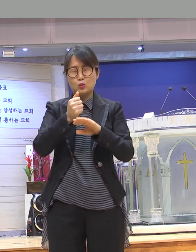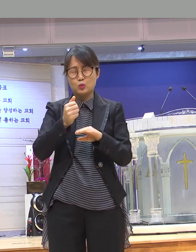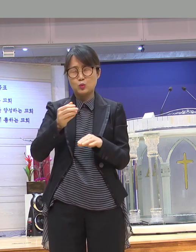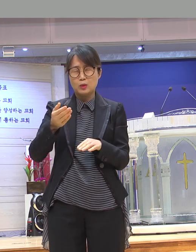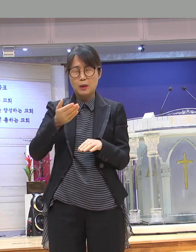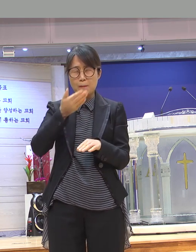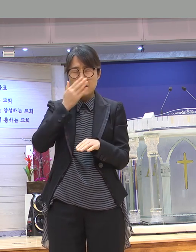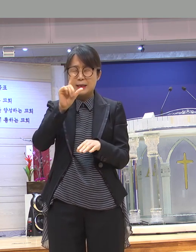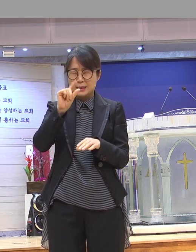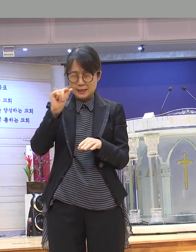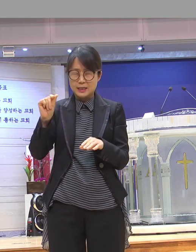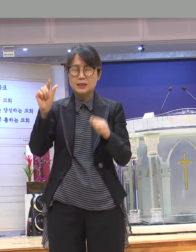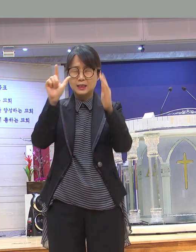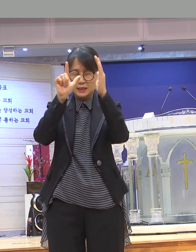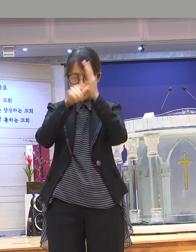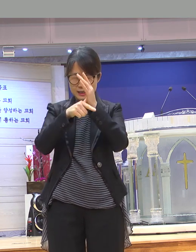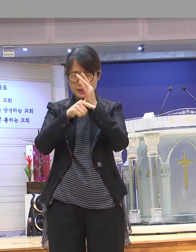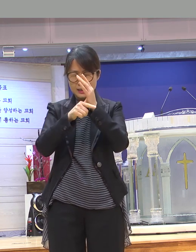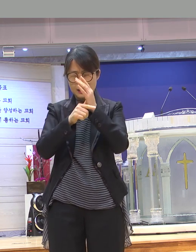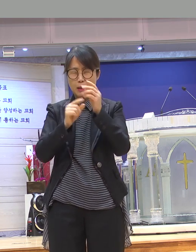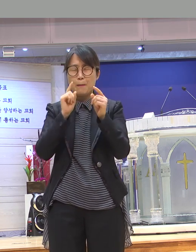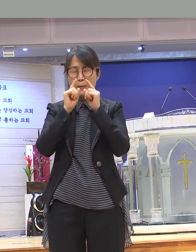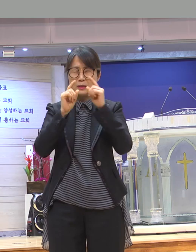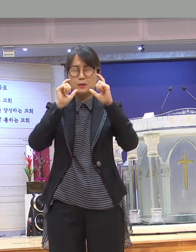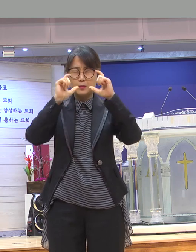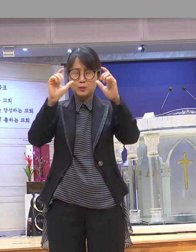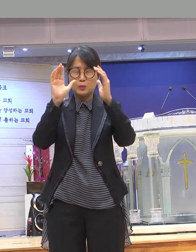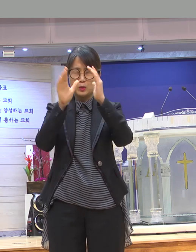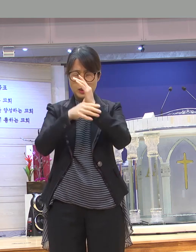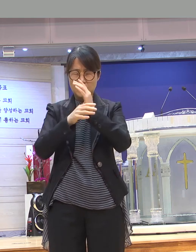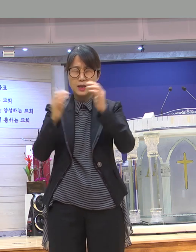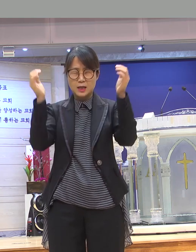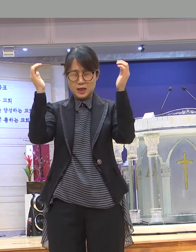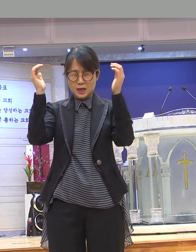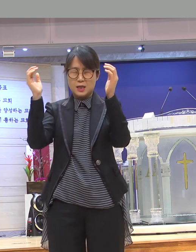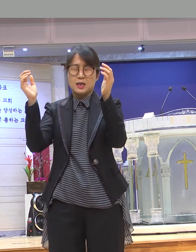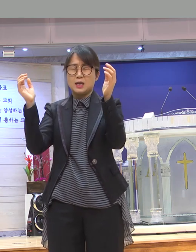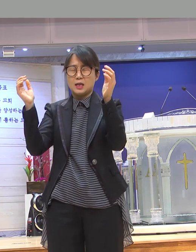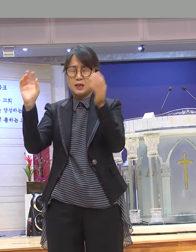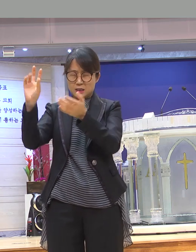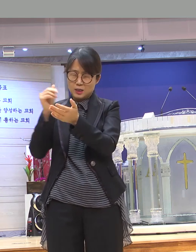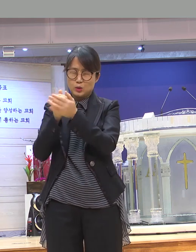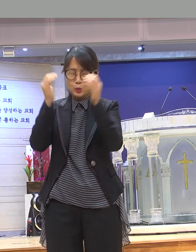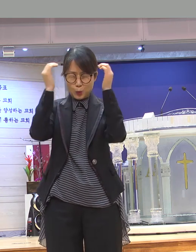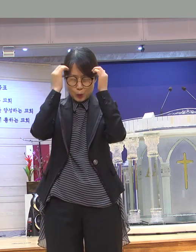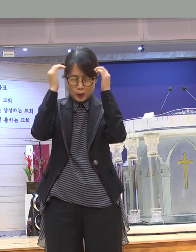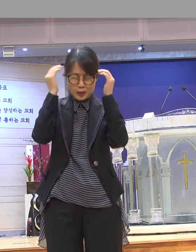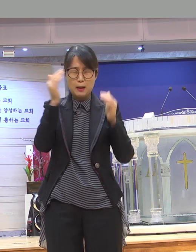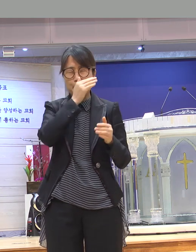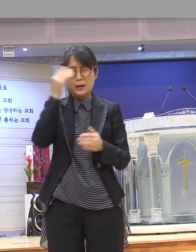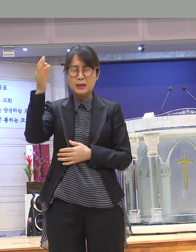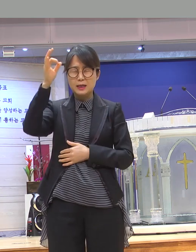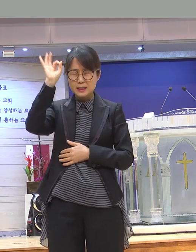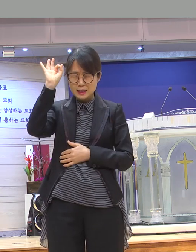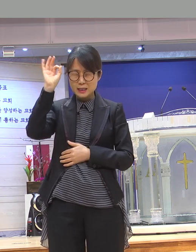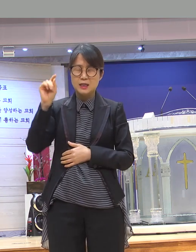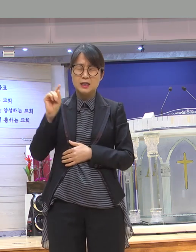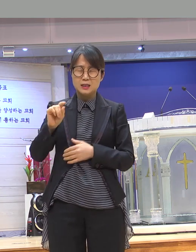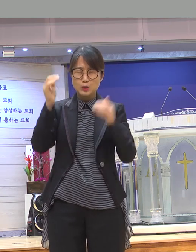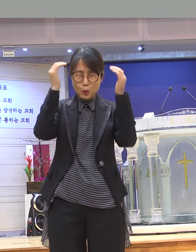목사님께 은혜를 더하여 주셔서 선포되는 메시지를 통해 그리스도의 고난을 저희들이 제대로